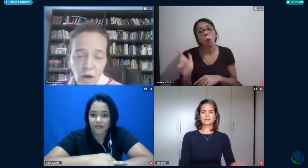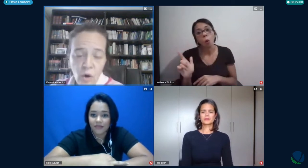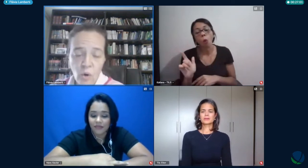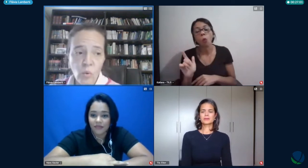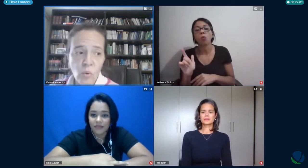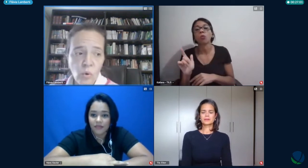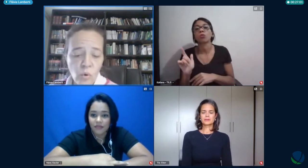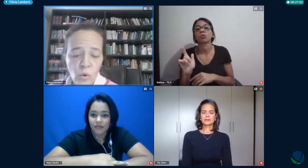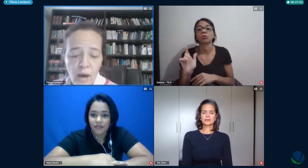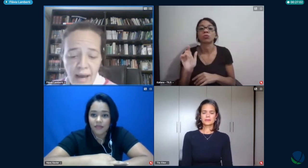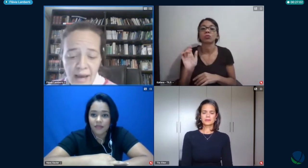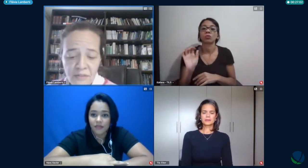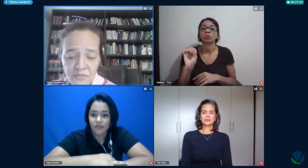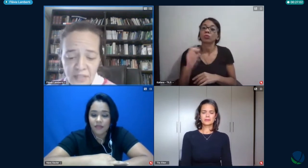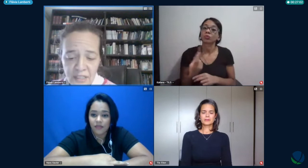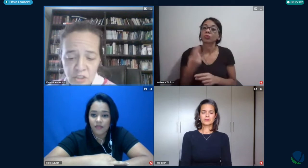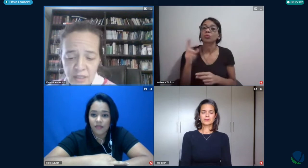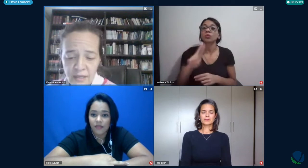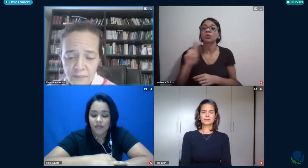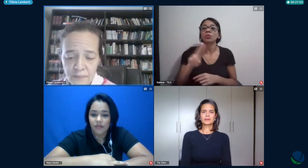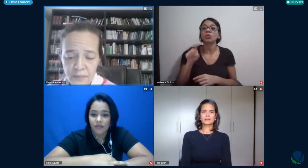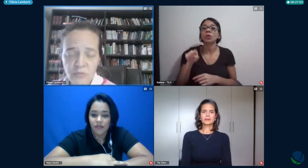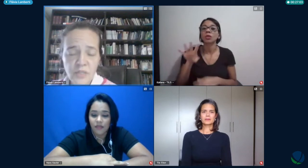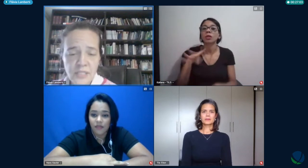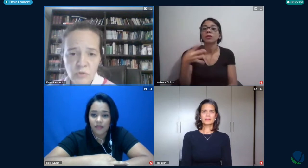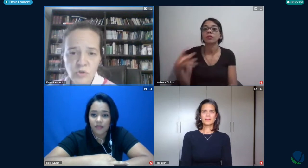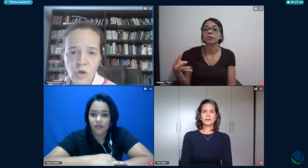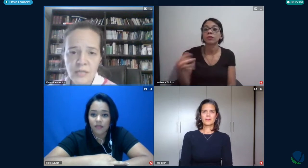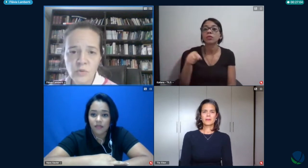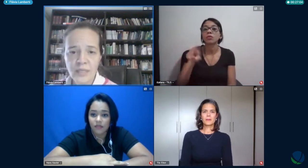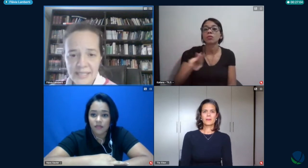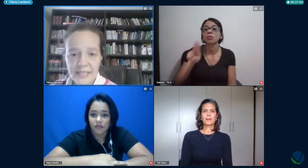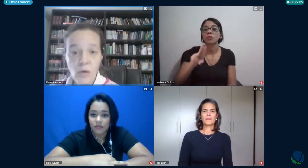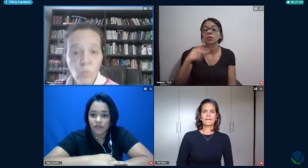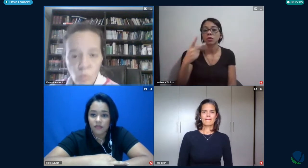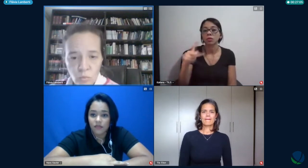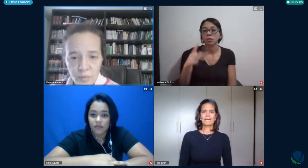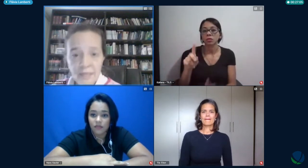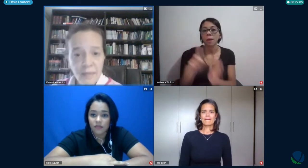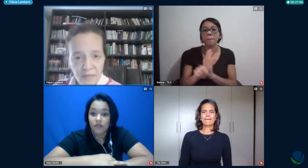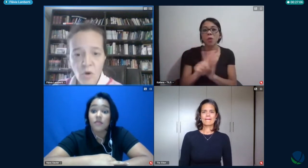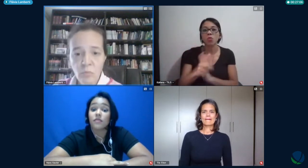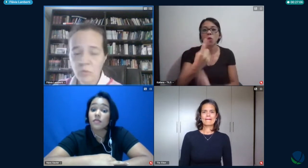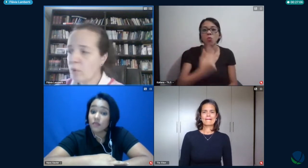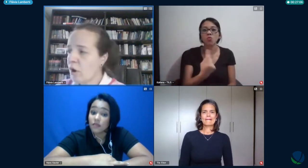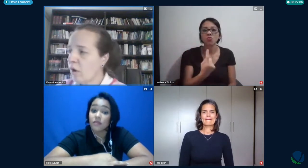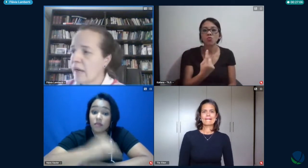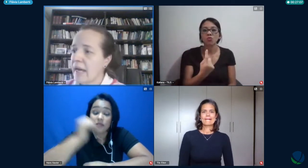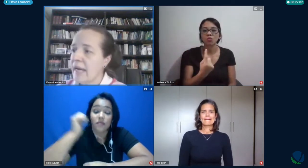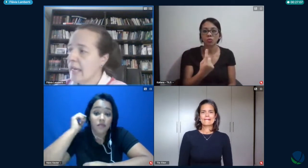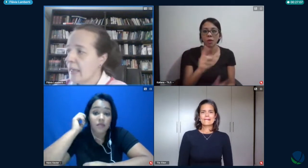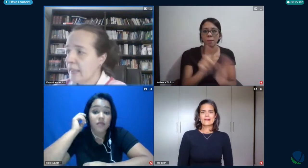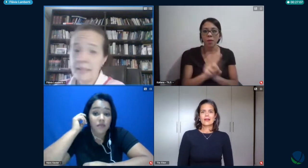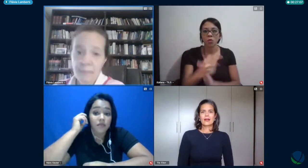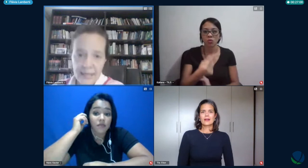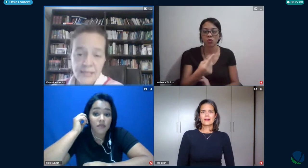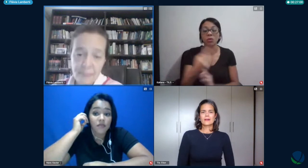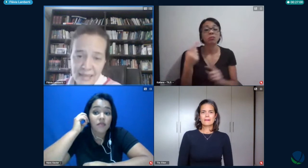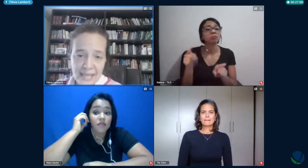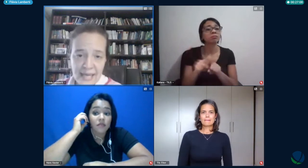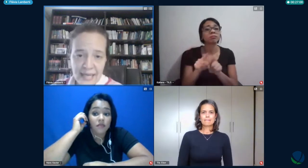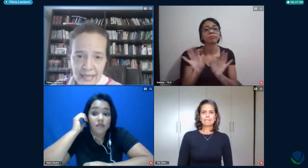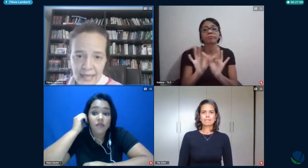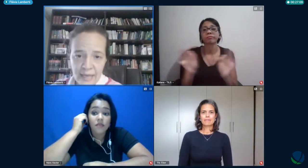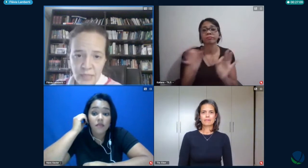usar a ficha que você usou na sua questão 1, que também ficou muito boa, que também